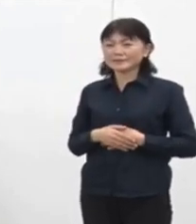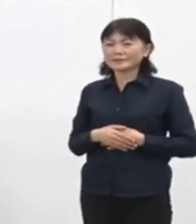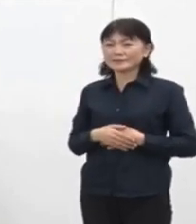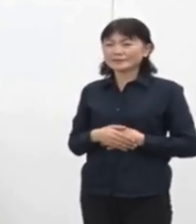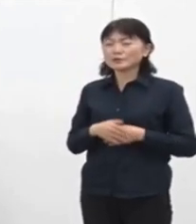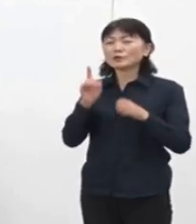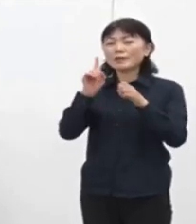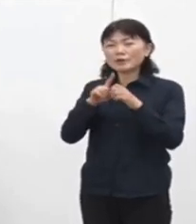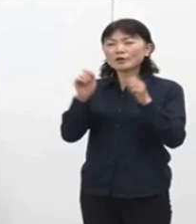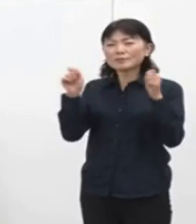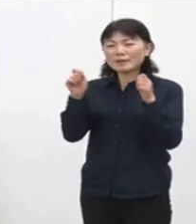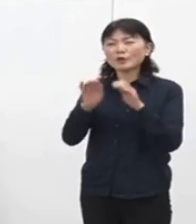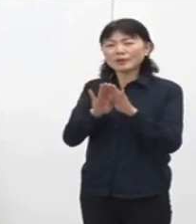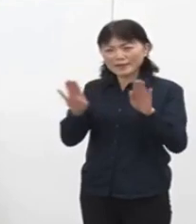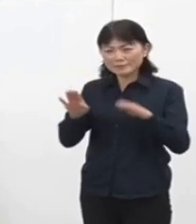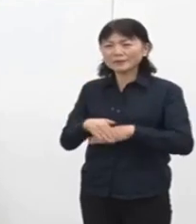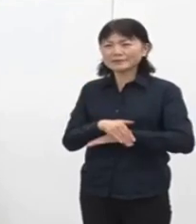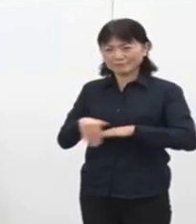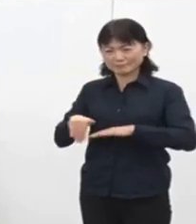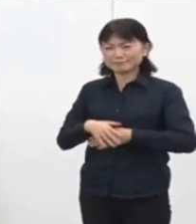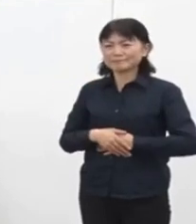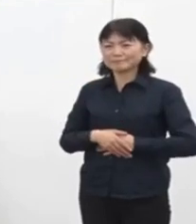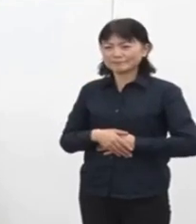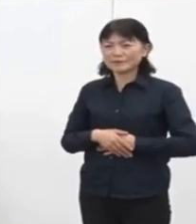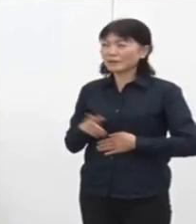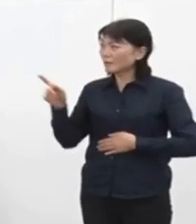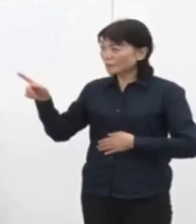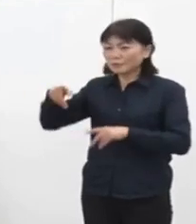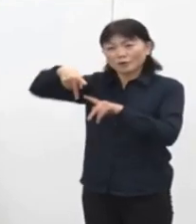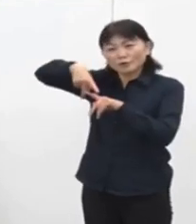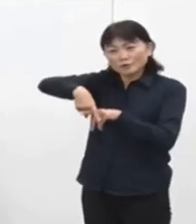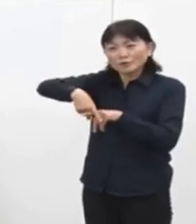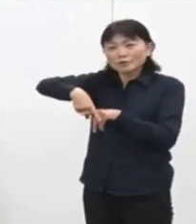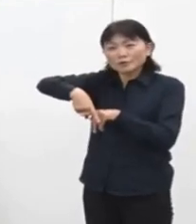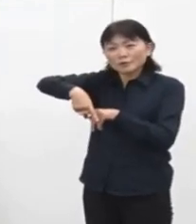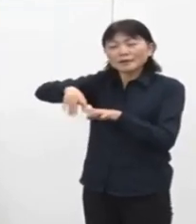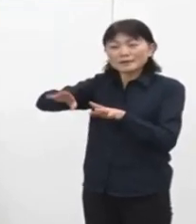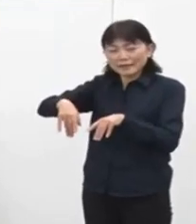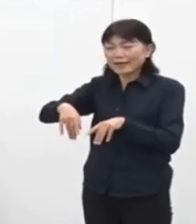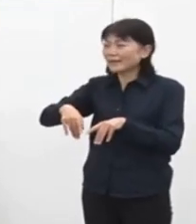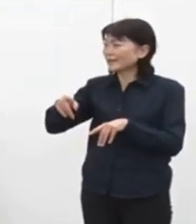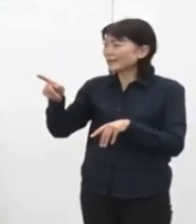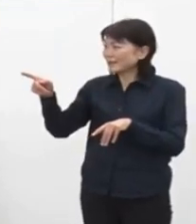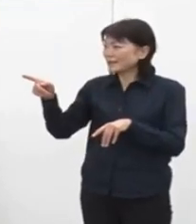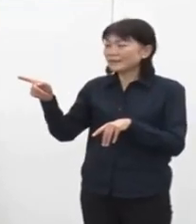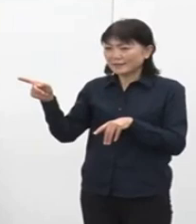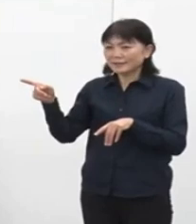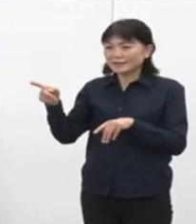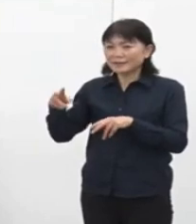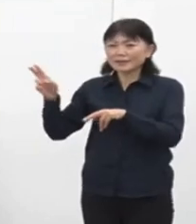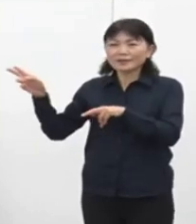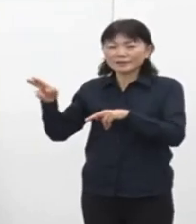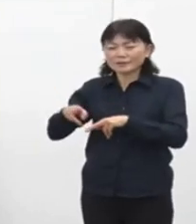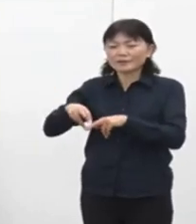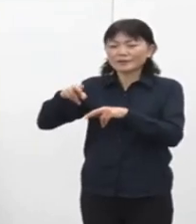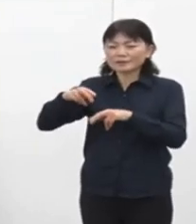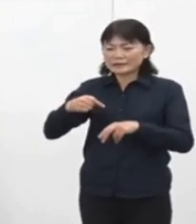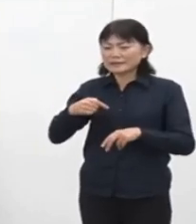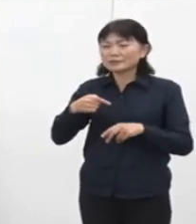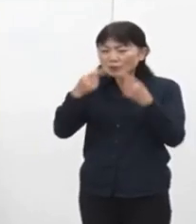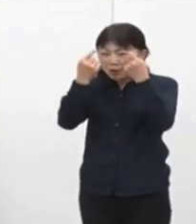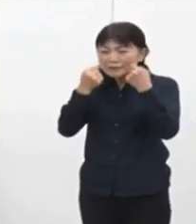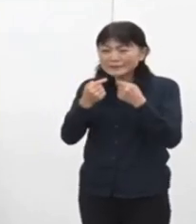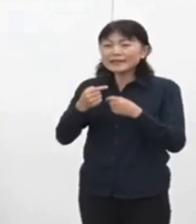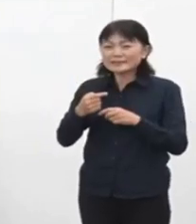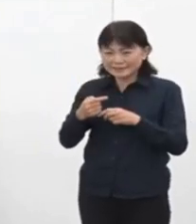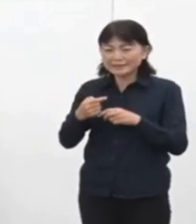。これも載ったんですけど、僕この乗車型モビリティってこれあの個人的にあのイベントをプライベートで行った時にや